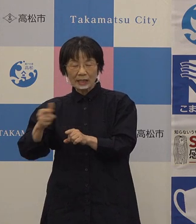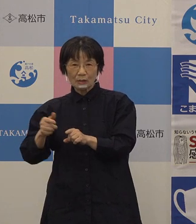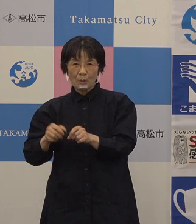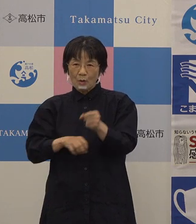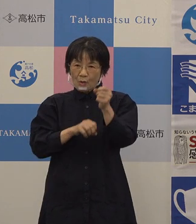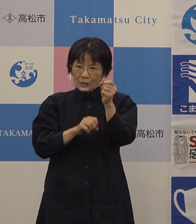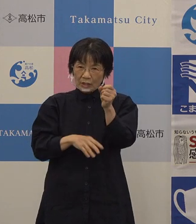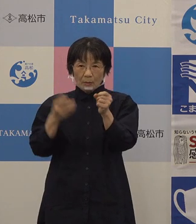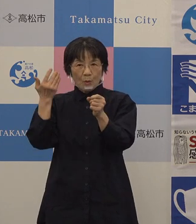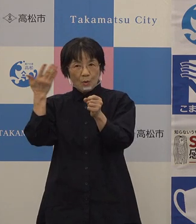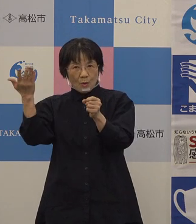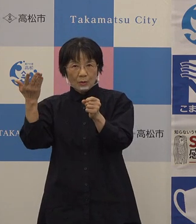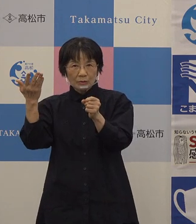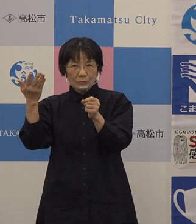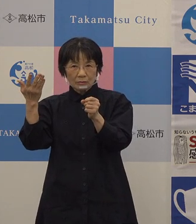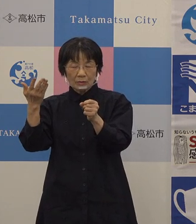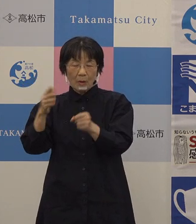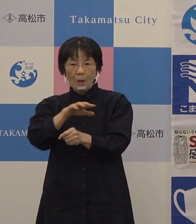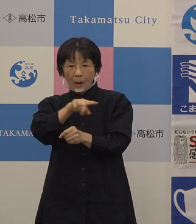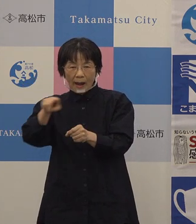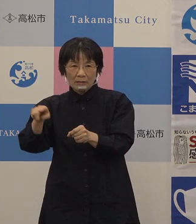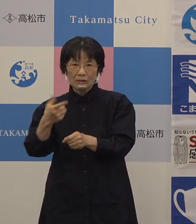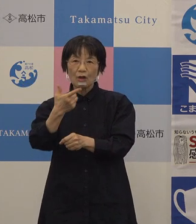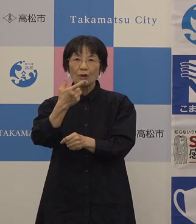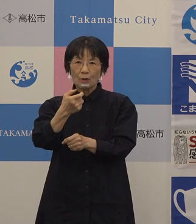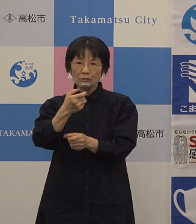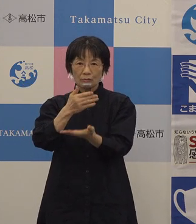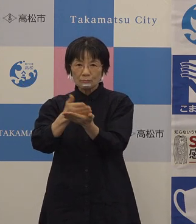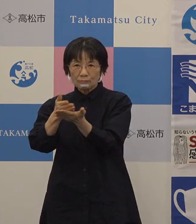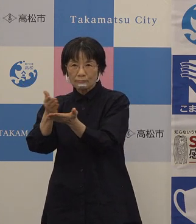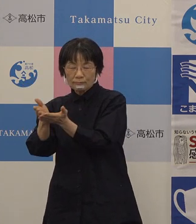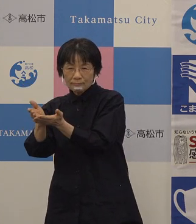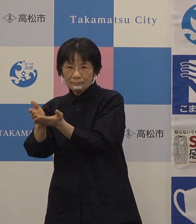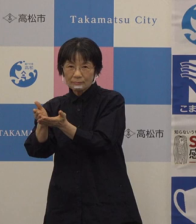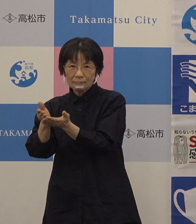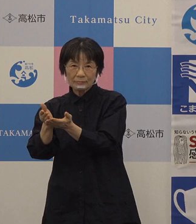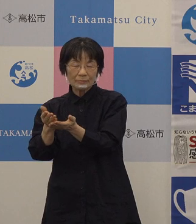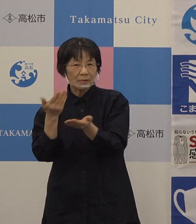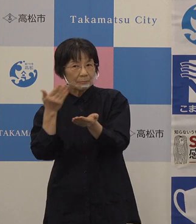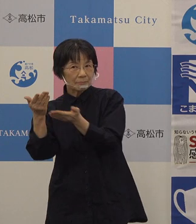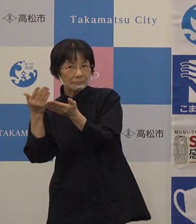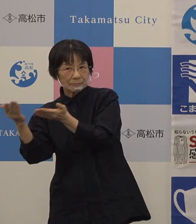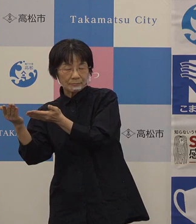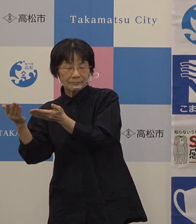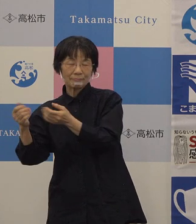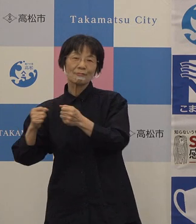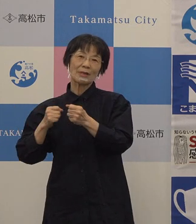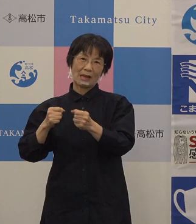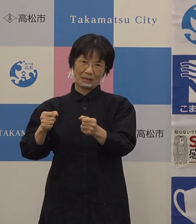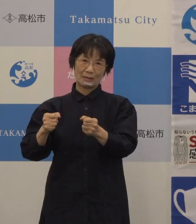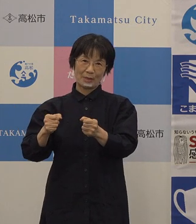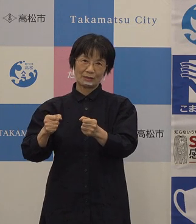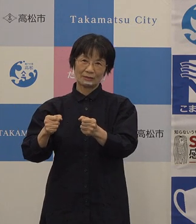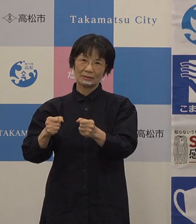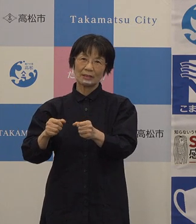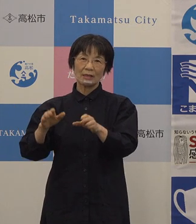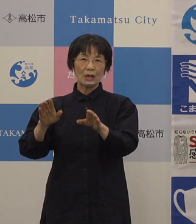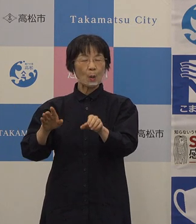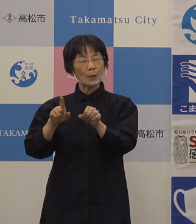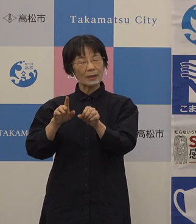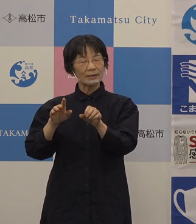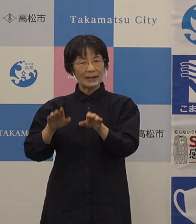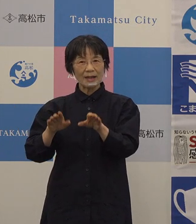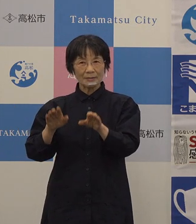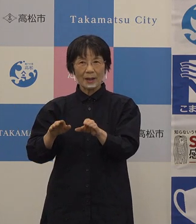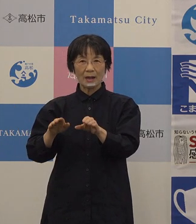である60項目の施策について満足度調査を実施しております。今回は昨年に引き続